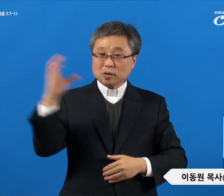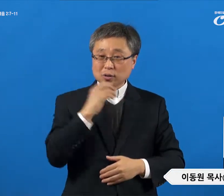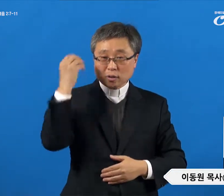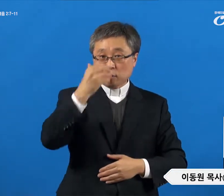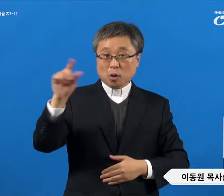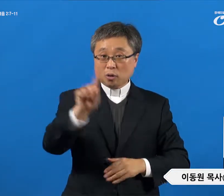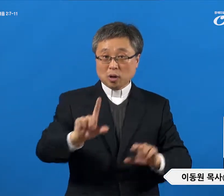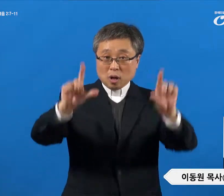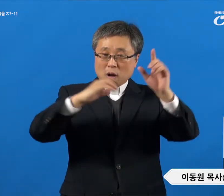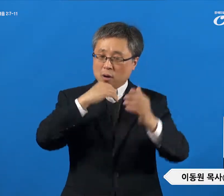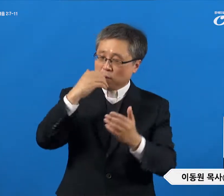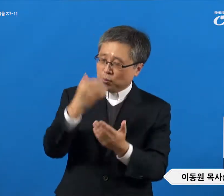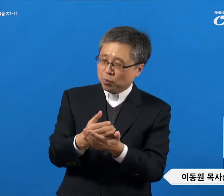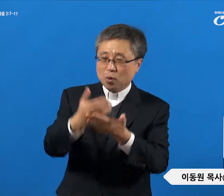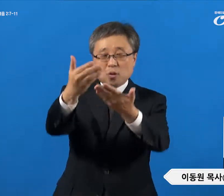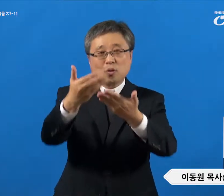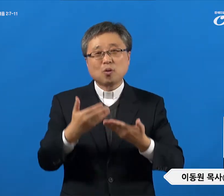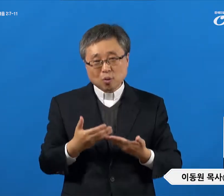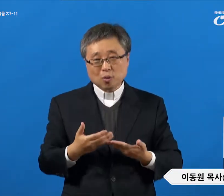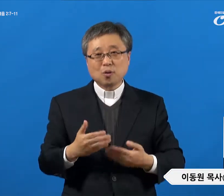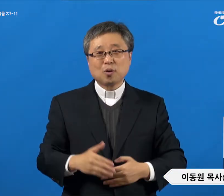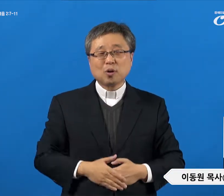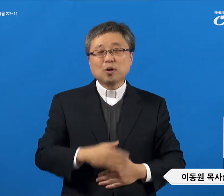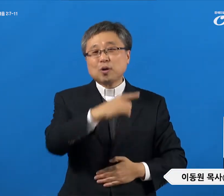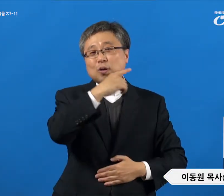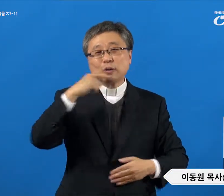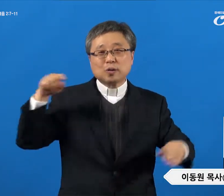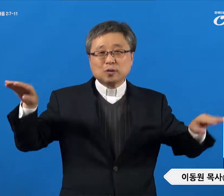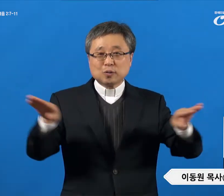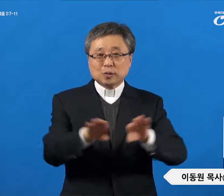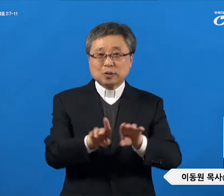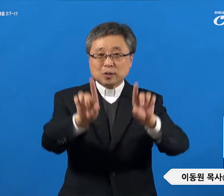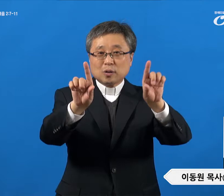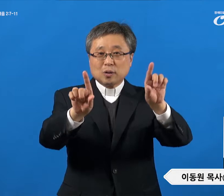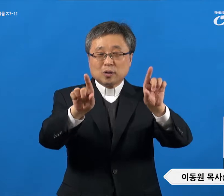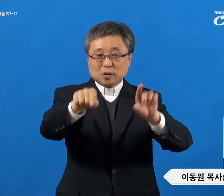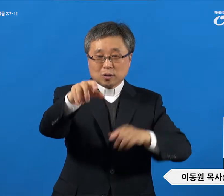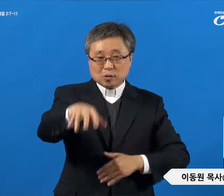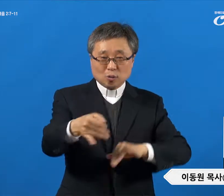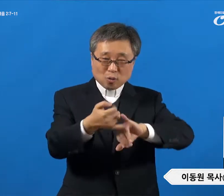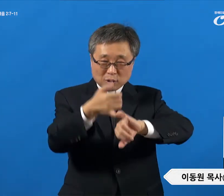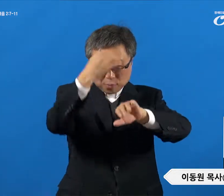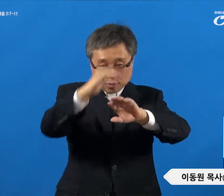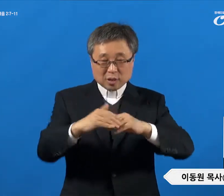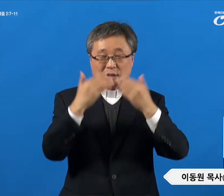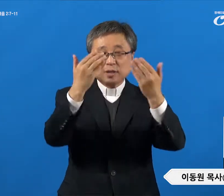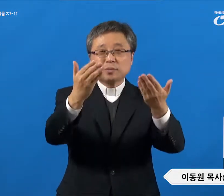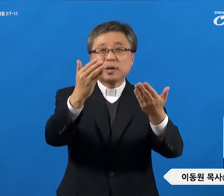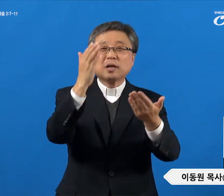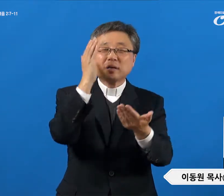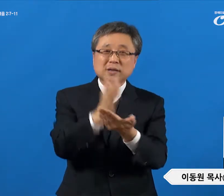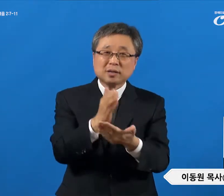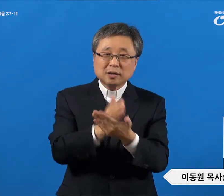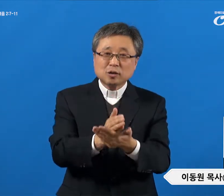주시는 거예요. 뭐냐면 주일날 여기서 꼭 예배 드리지 말고 주일날 다 셀에 가서 예배 드리게